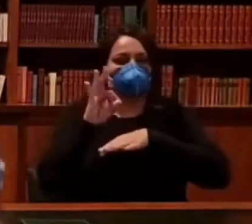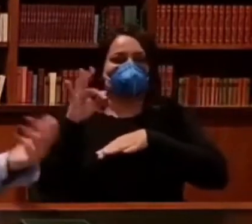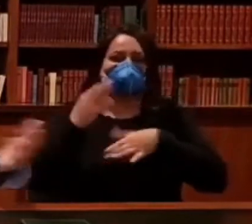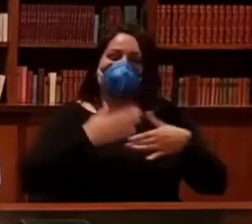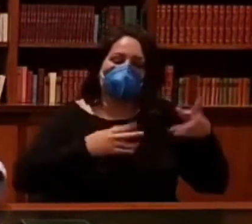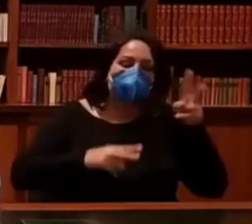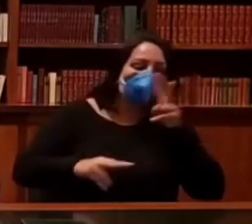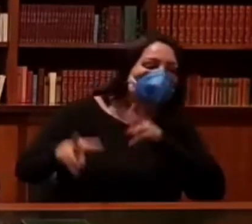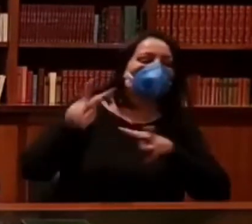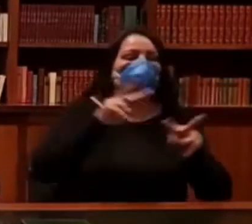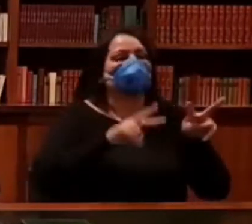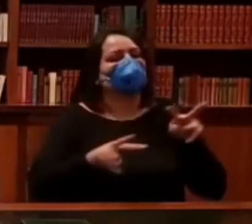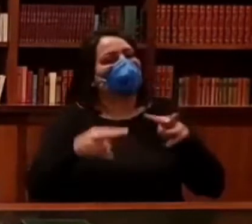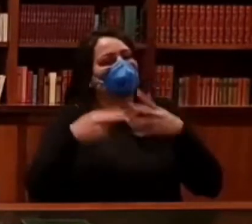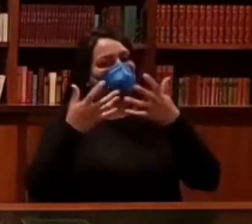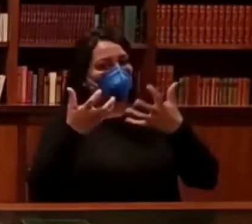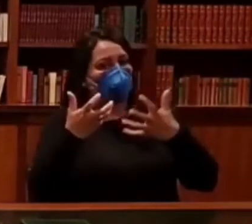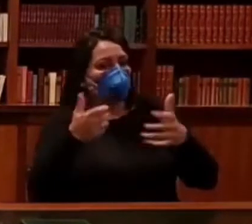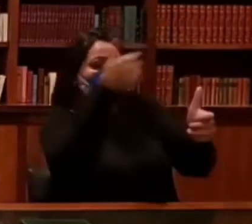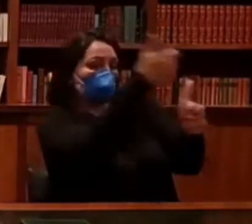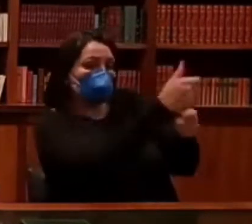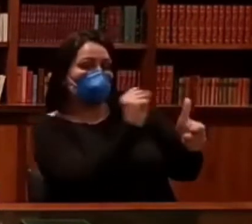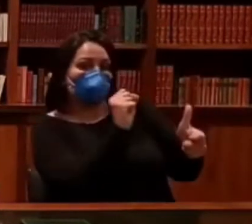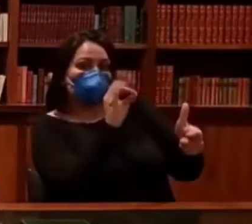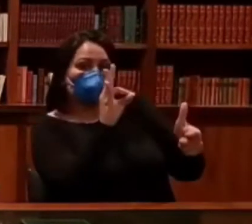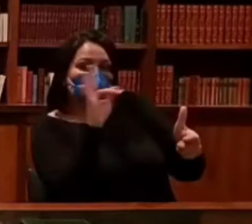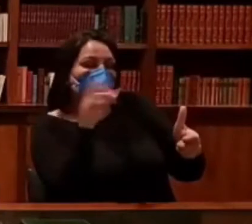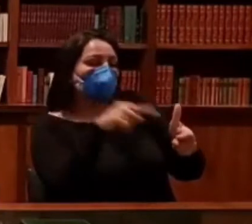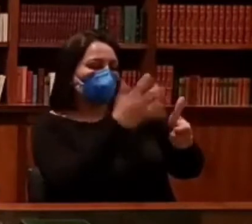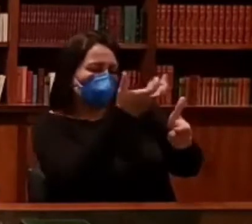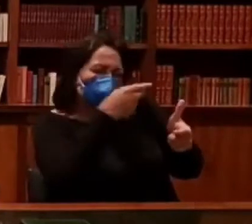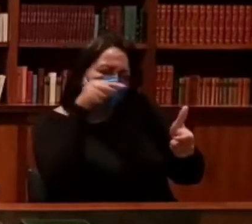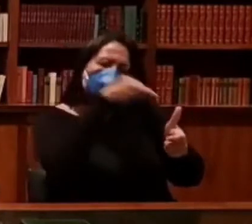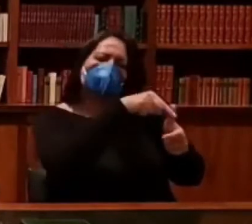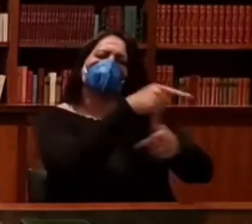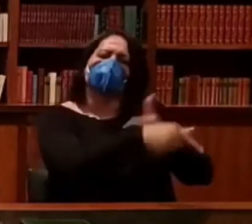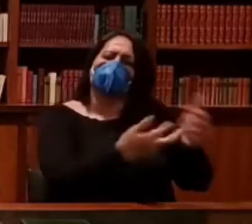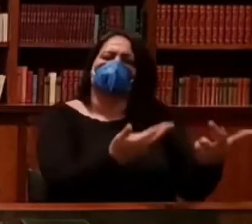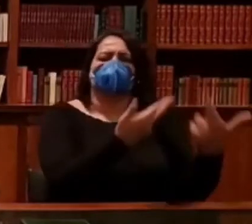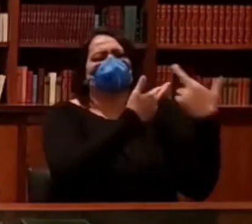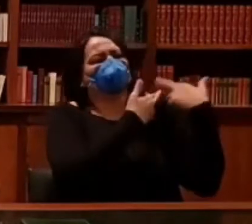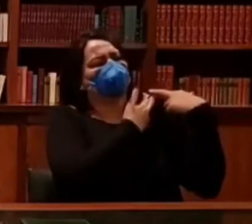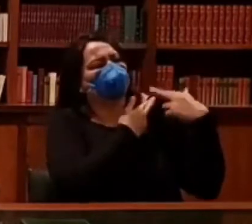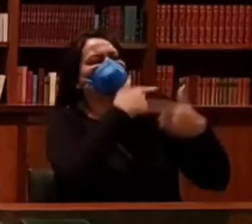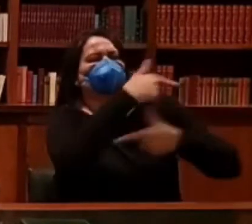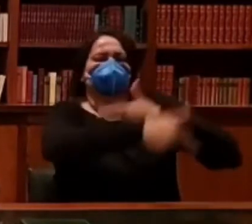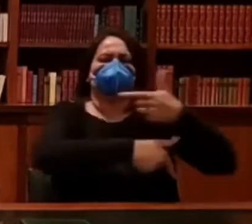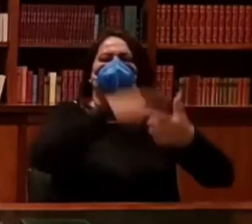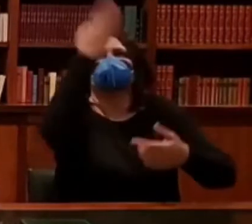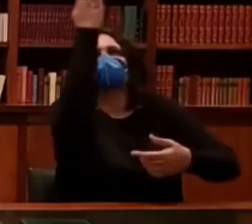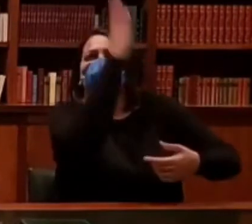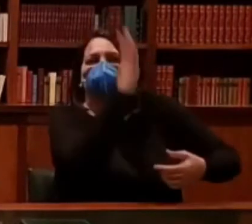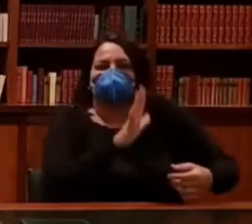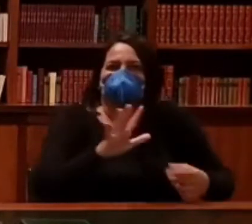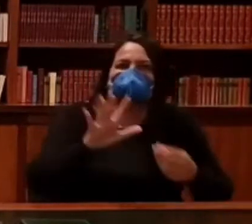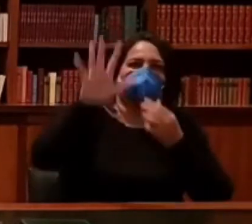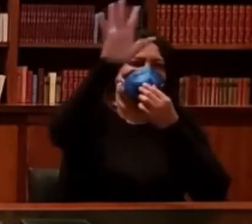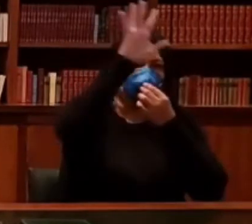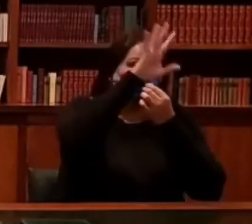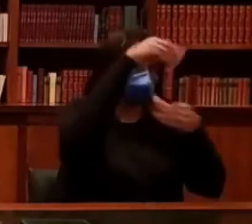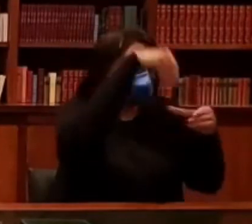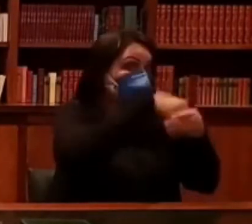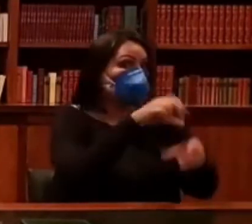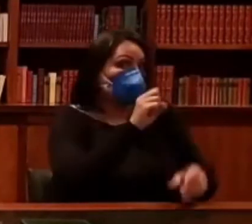visão minha, eu quero que alguém que vá para lá que realmente represente o Brasil dentro do Supremo Tribunal